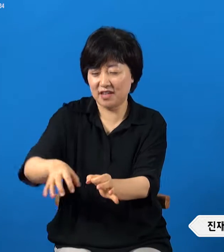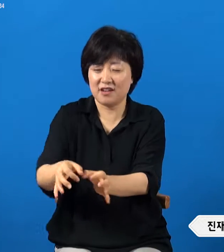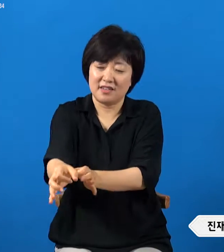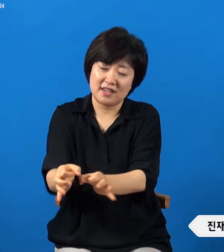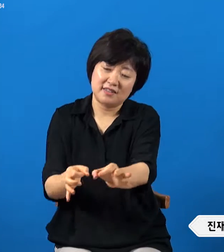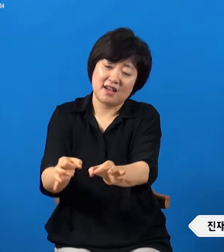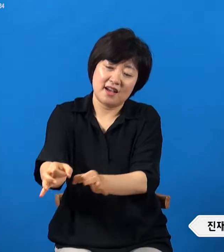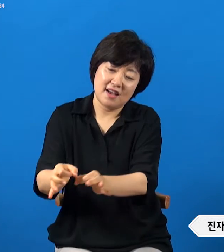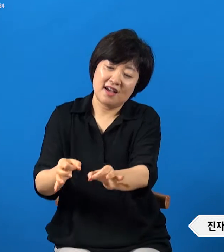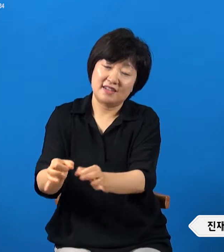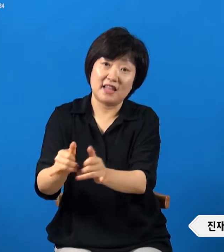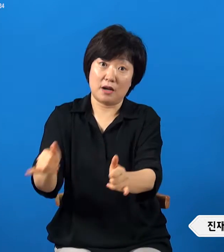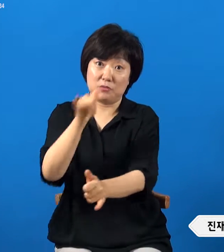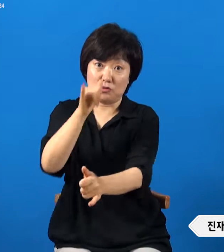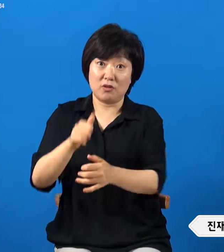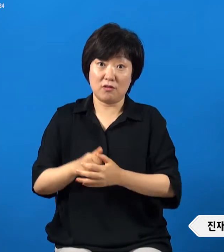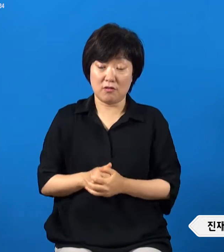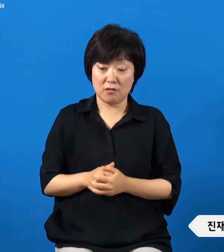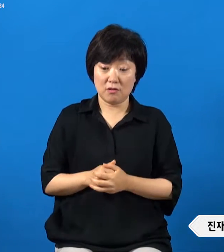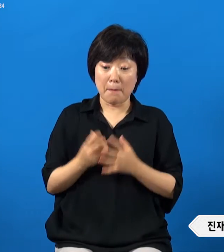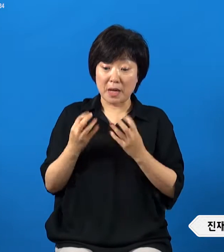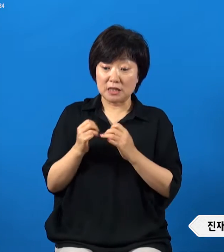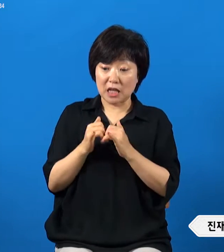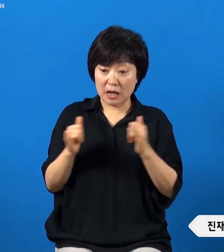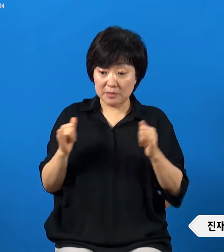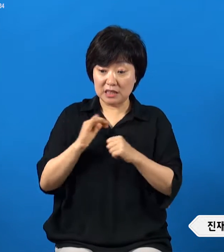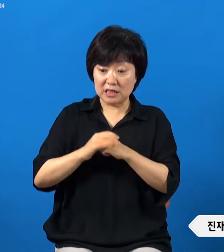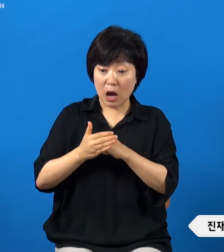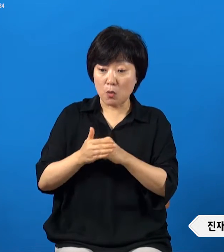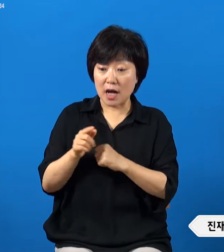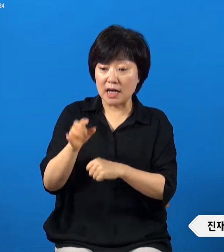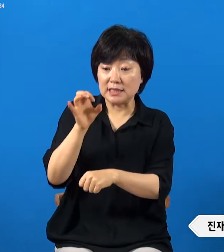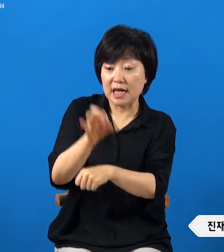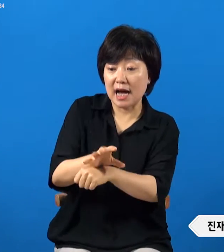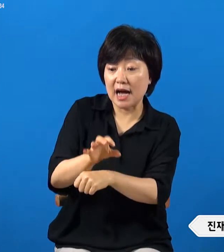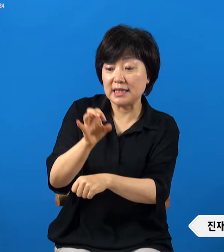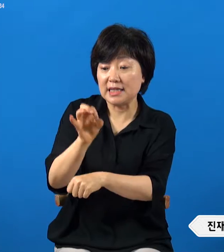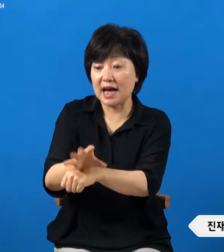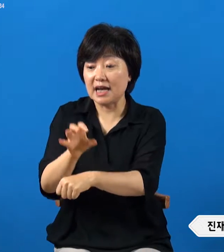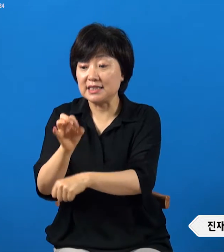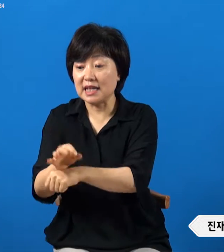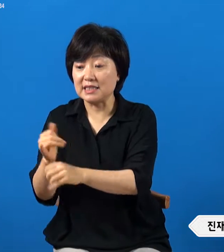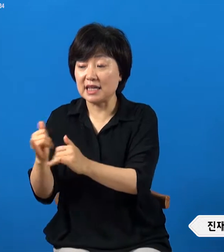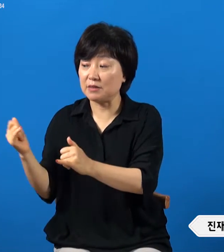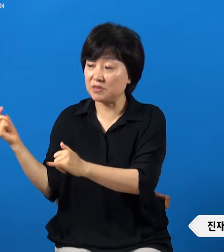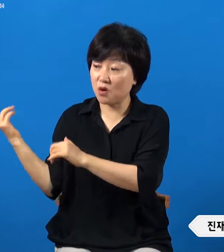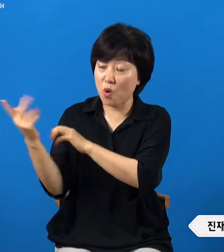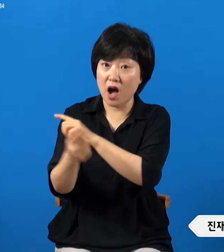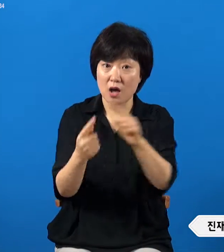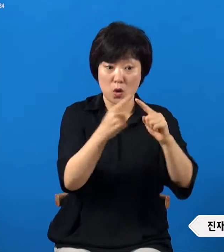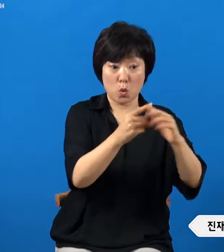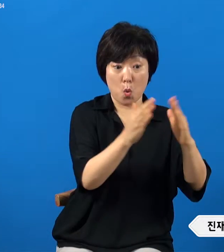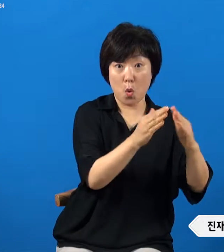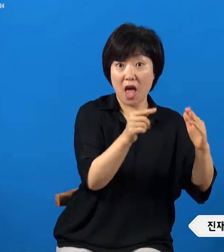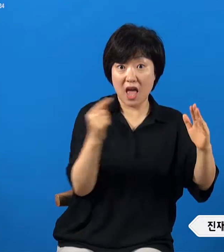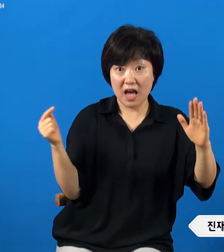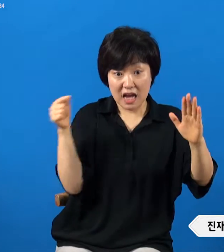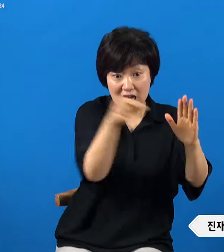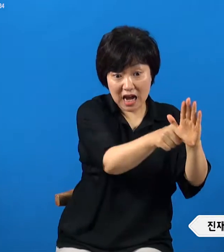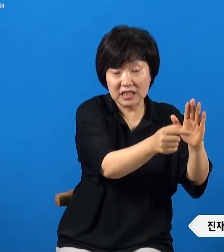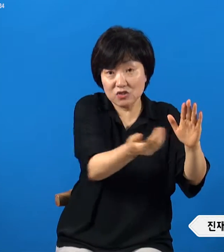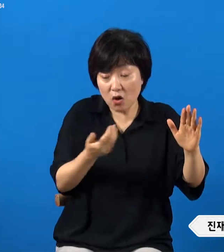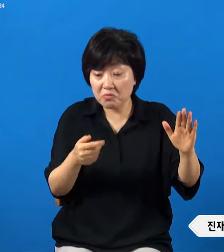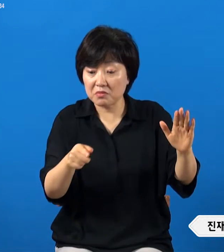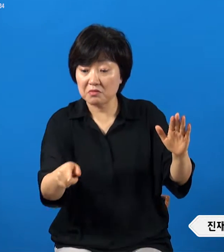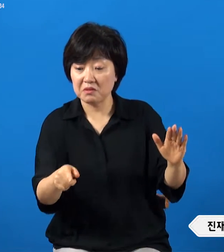있었습니다. 그분이 그런 이야기를 합니다. 많은 사람들이 사과를 사러 오면서 좋은 얘기를 하는 사람이 거의 없답니다.